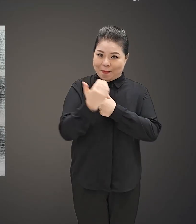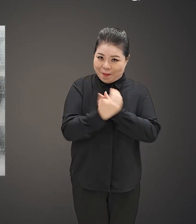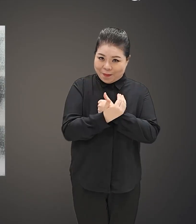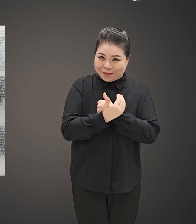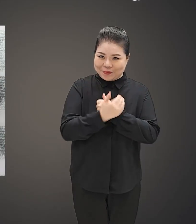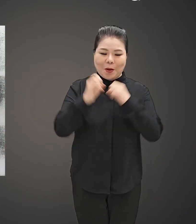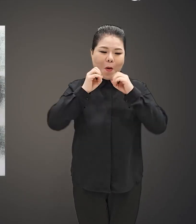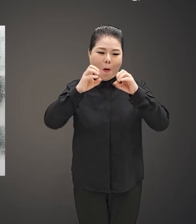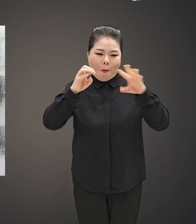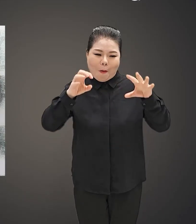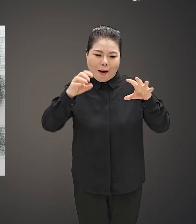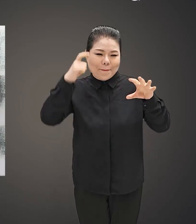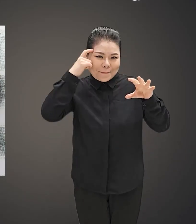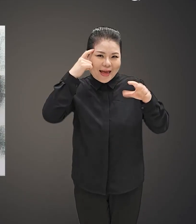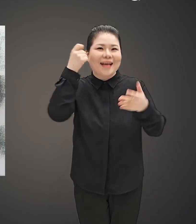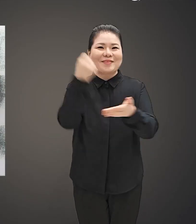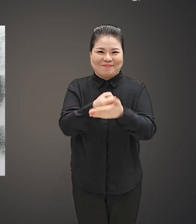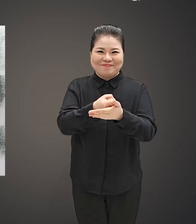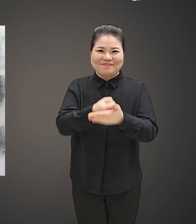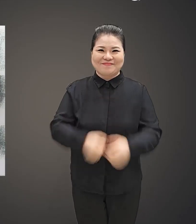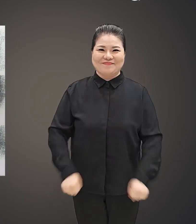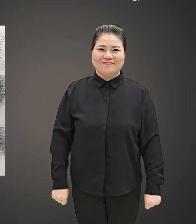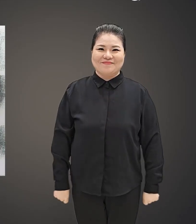지키고 널리 알리겠다고 결심한다.